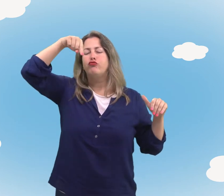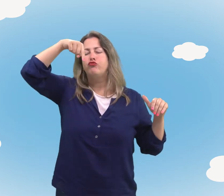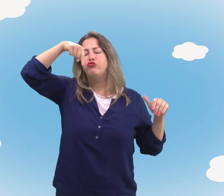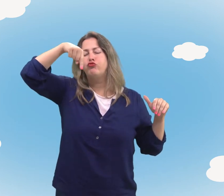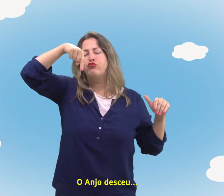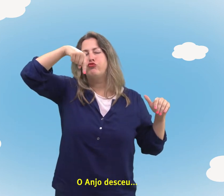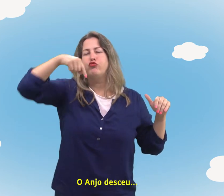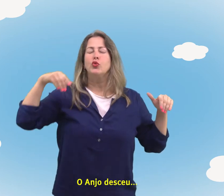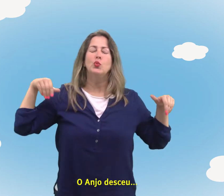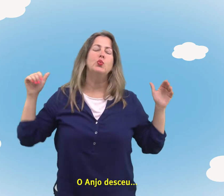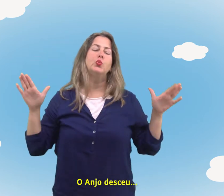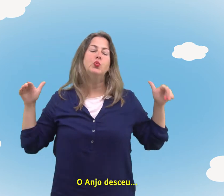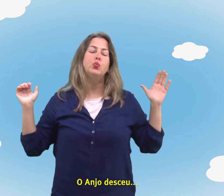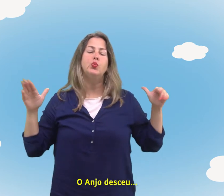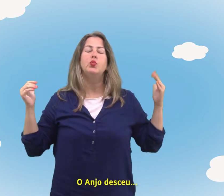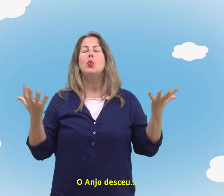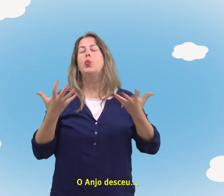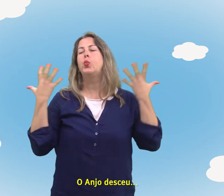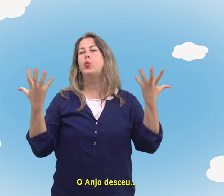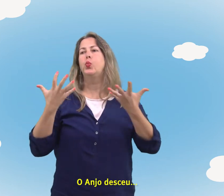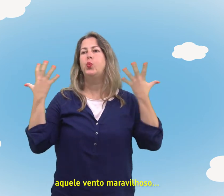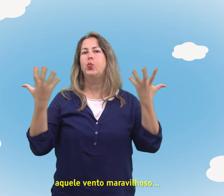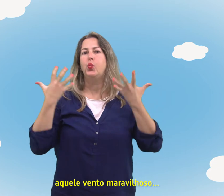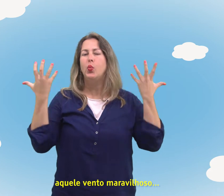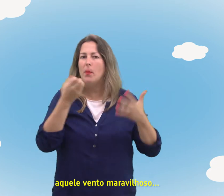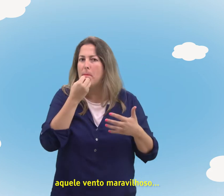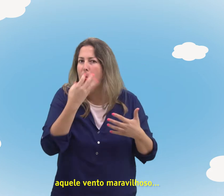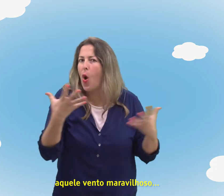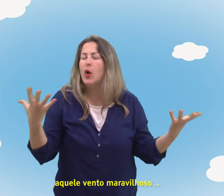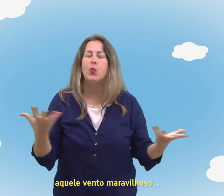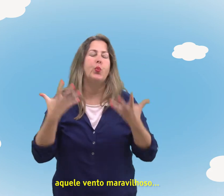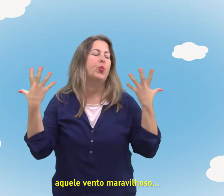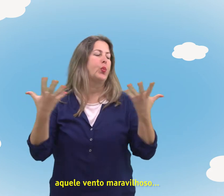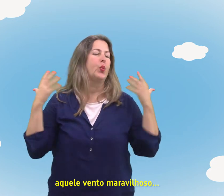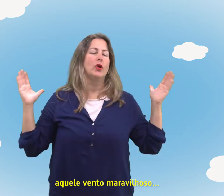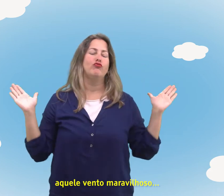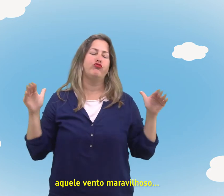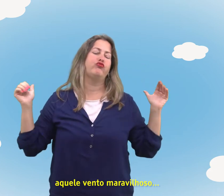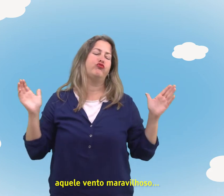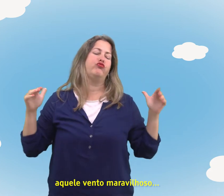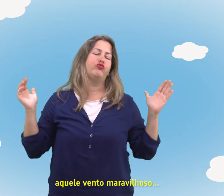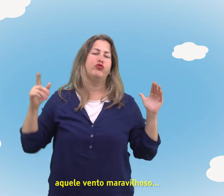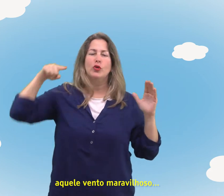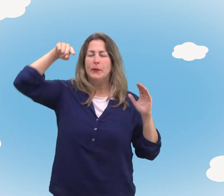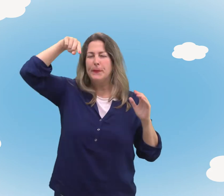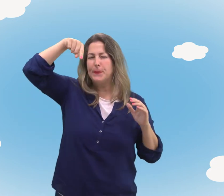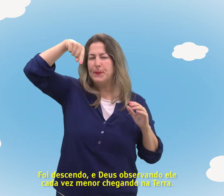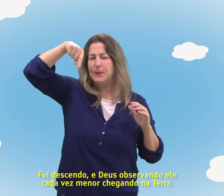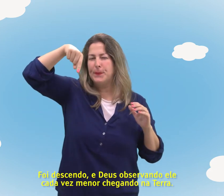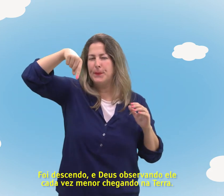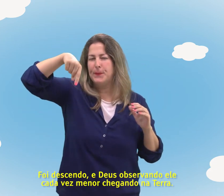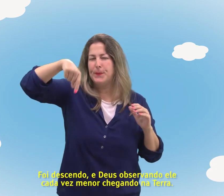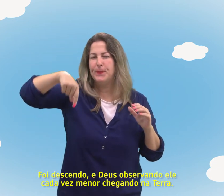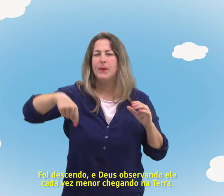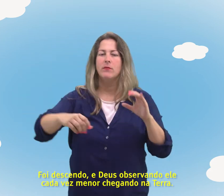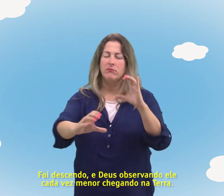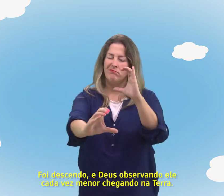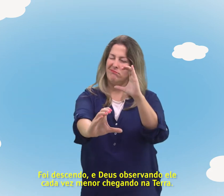o anjo de seu aquele evento maravilhoso foi descendo e deus